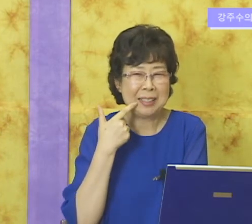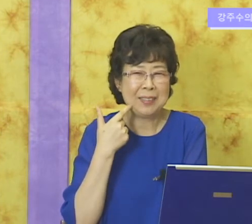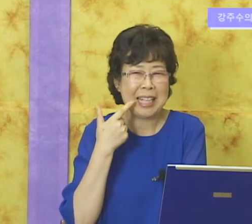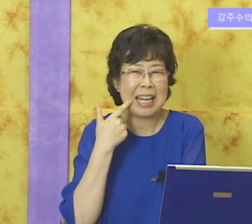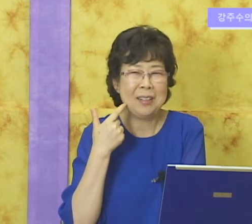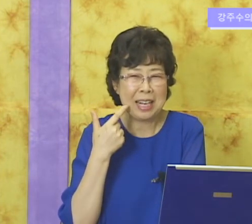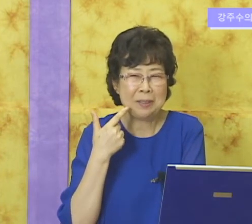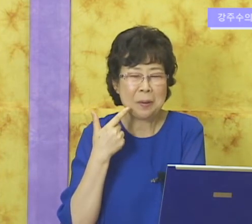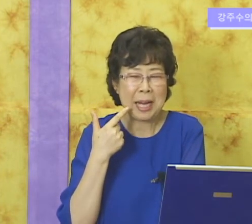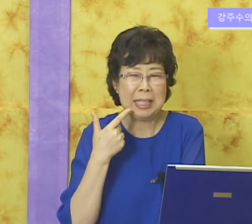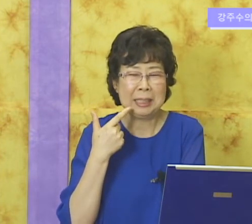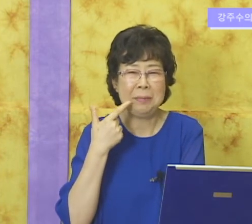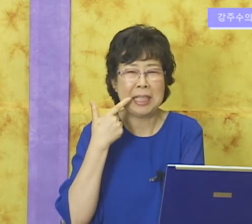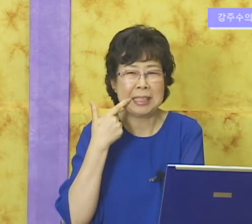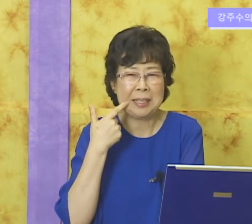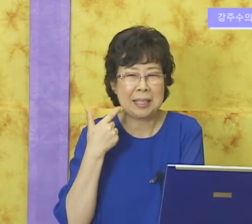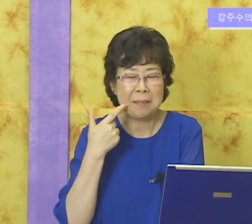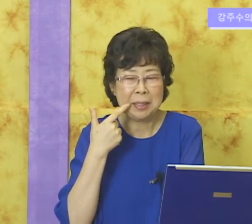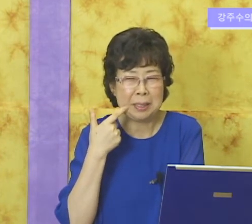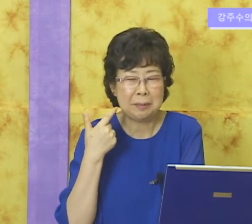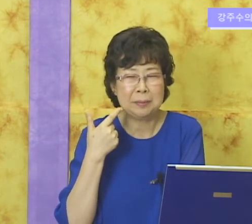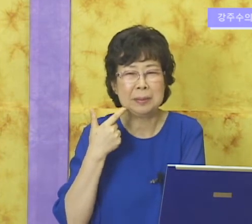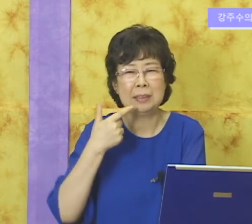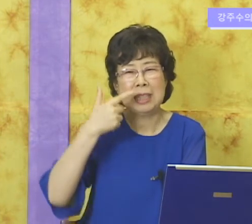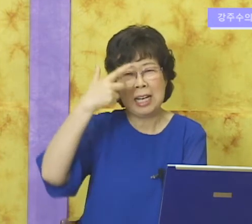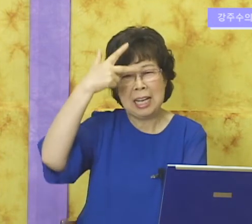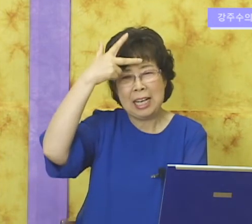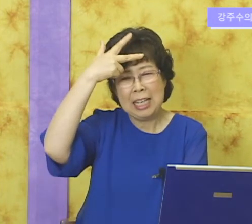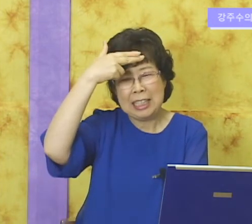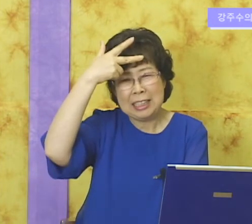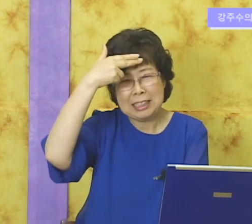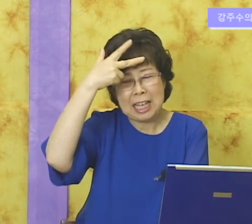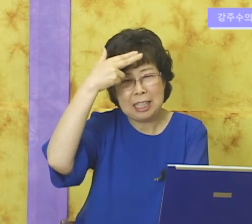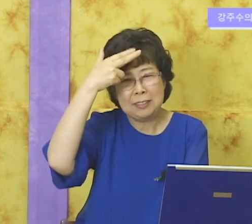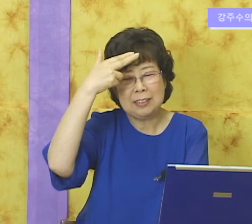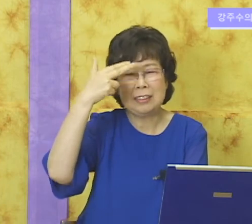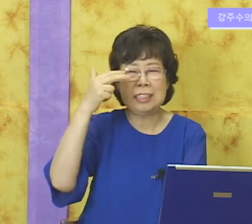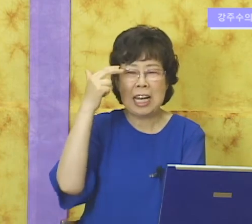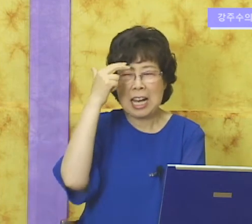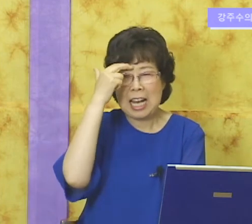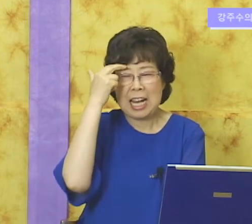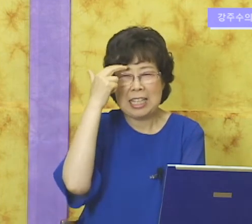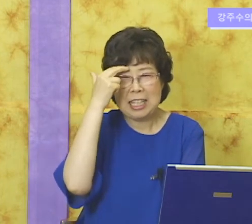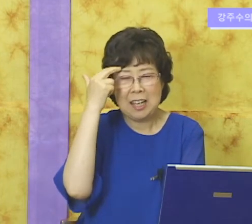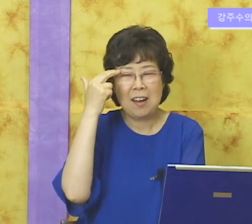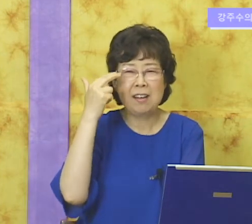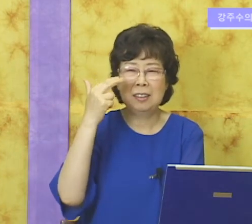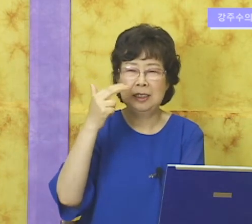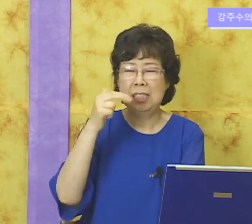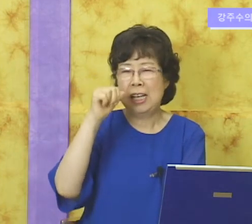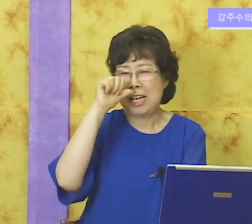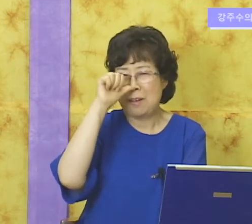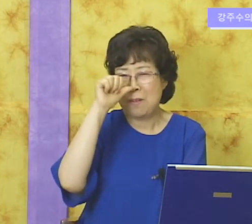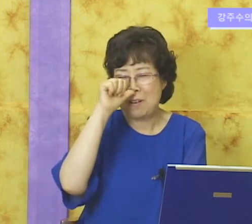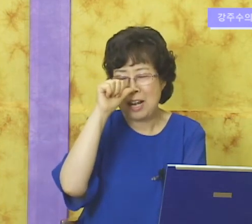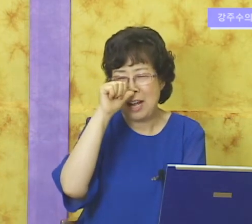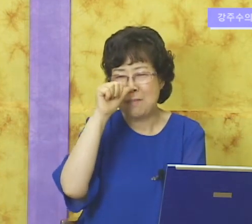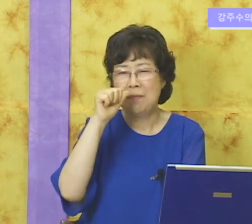우리 한희라는 농아인이 있습니다. 자, 이렇게 하면 이분, 이상우, 한영, 강복남, 뭐